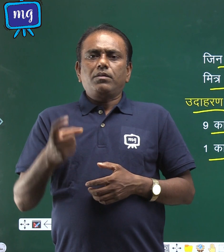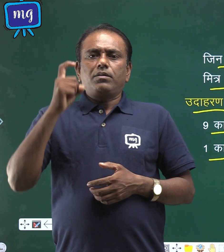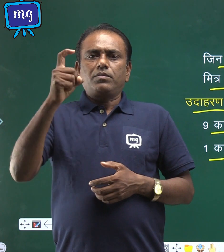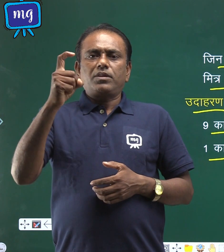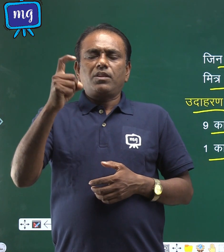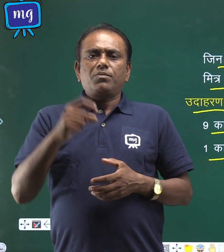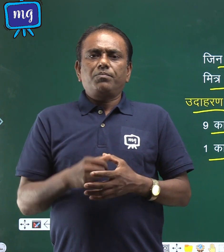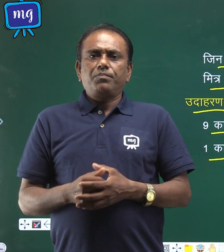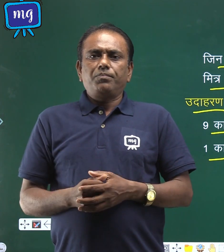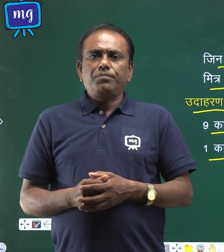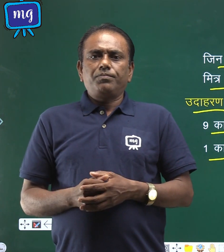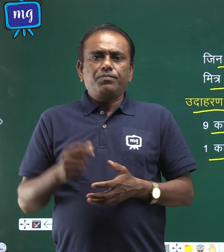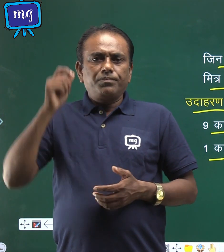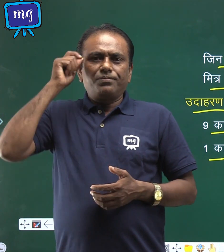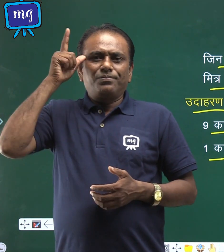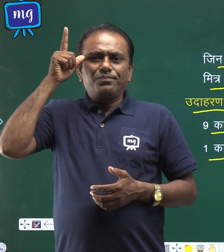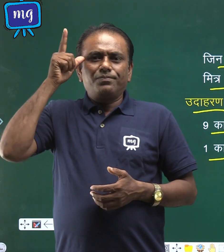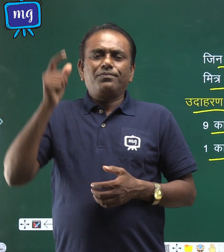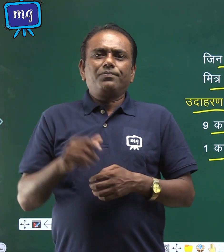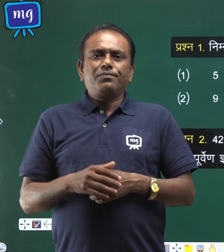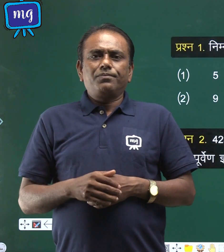7। समझ आ गया?